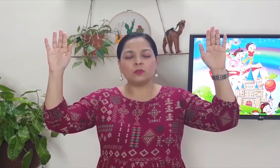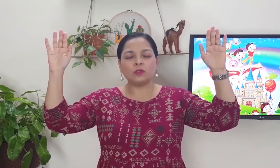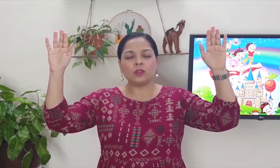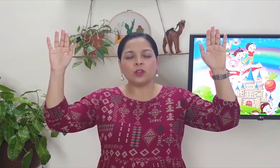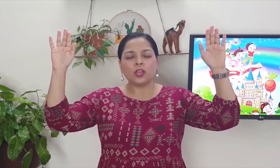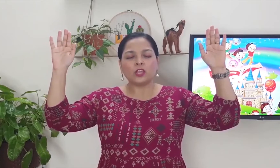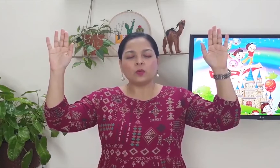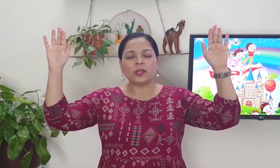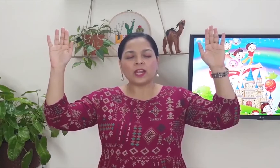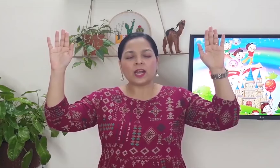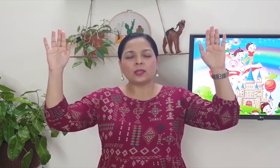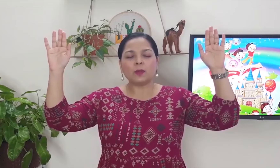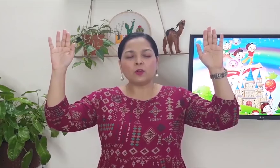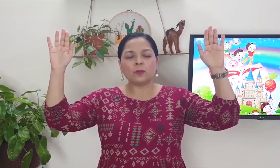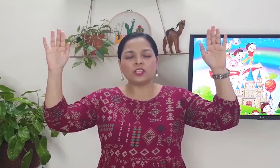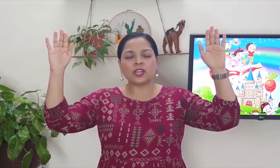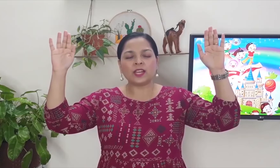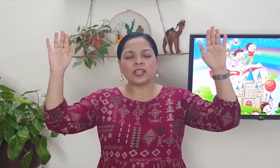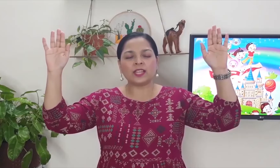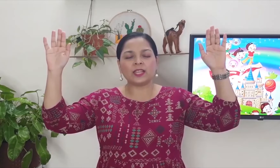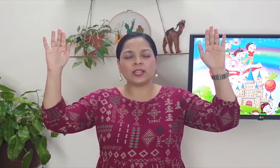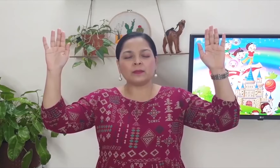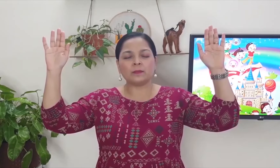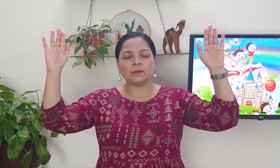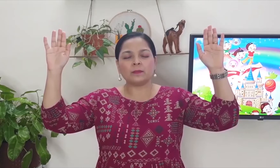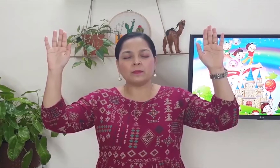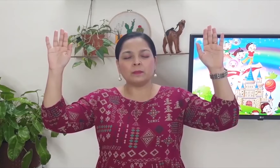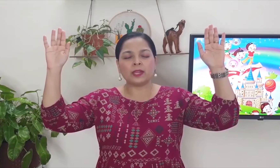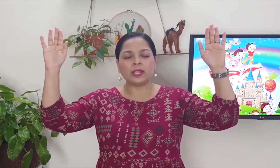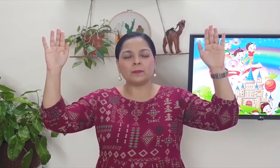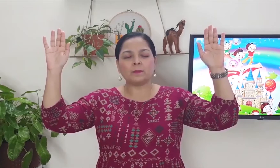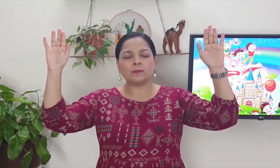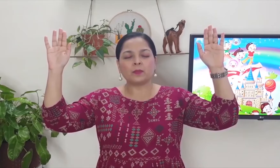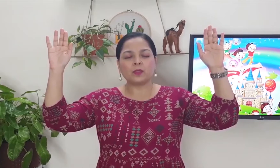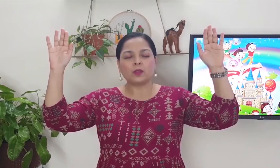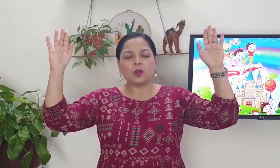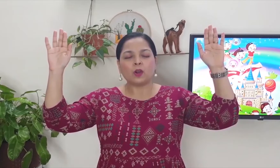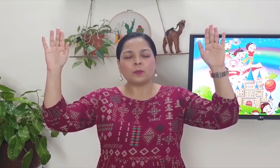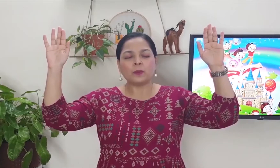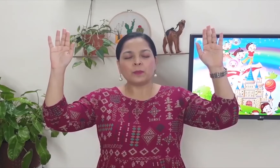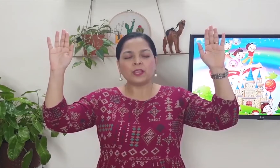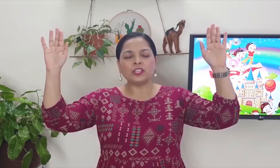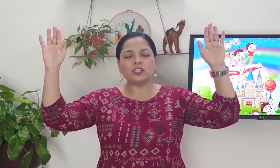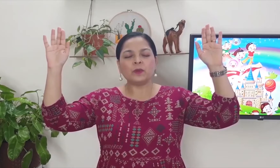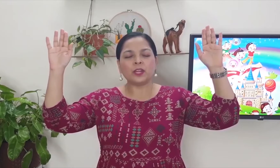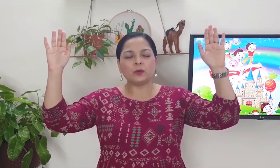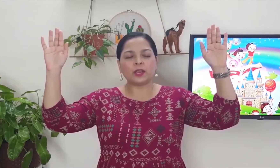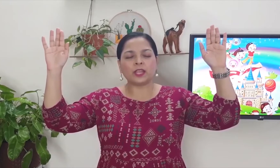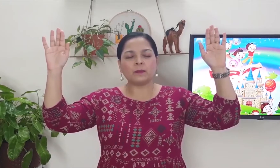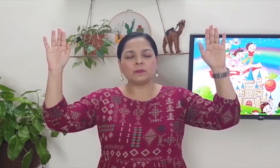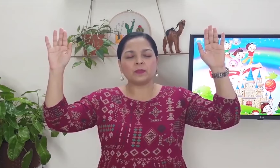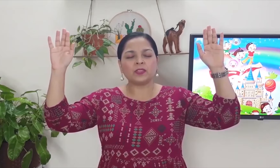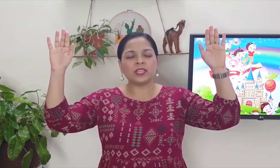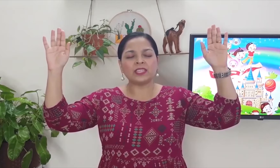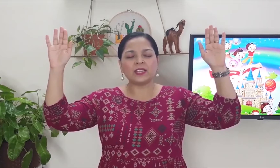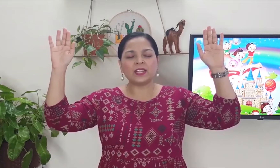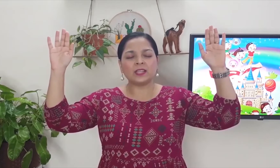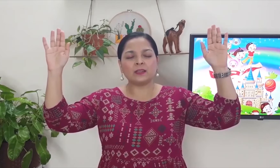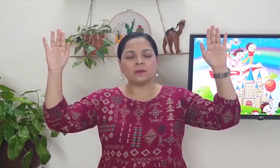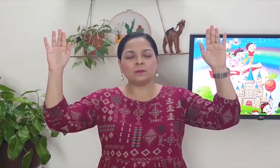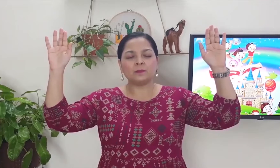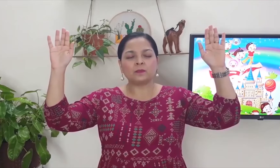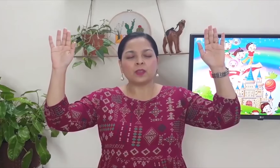परमेश्वरले 3 दिनमा उहाँलाई जीवित पार्नुभयो। आज उहाँ जीवित हुनुहुन्छ अनि म येशु ख्रीष्टलाई मेरो